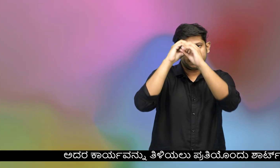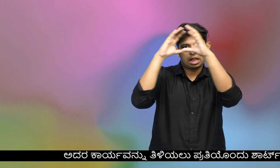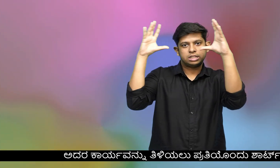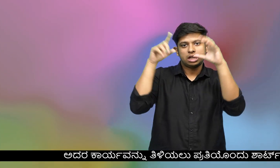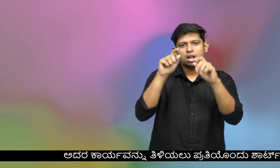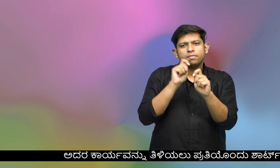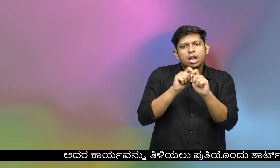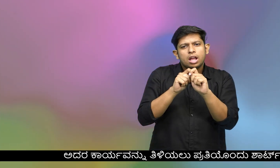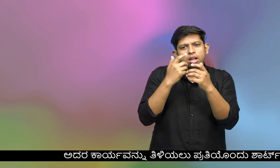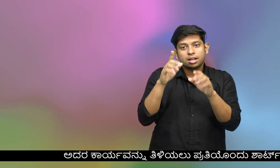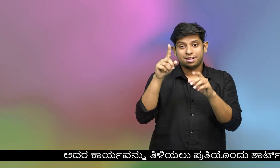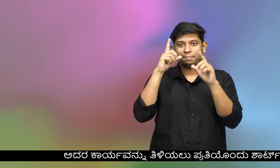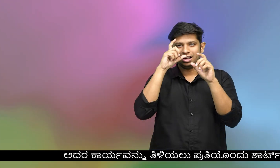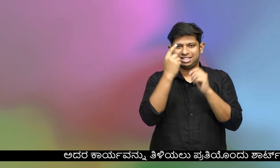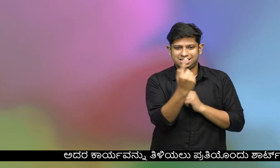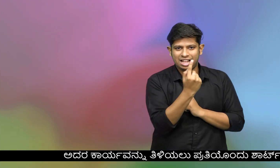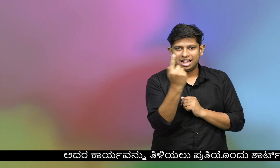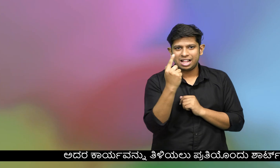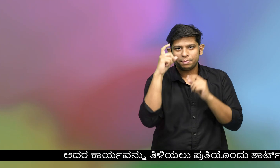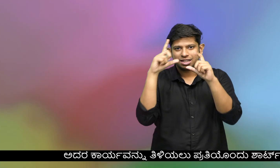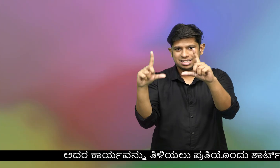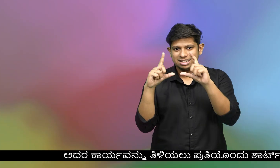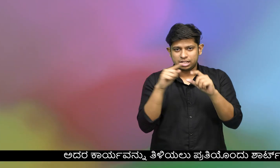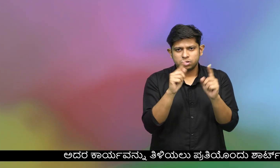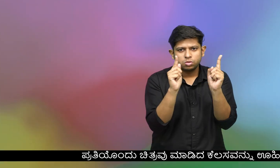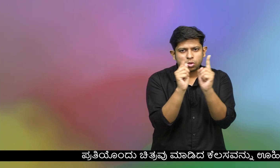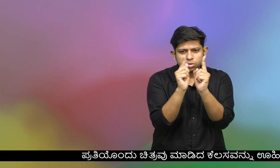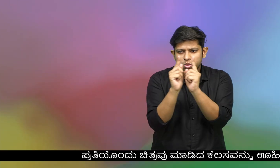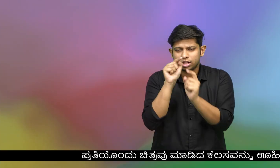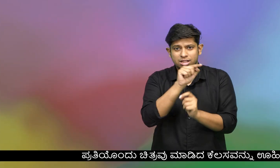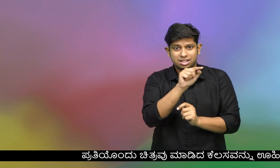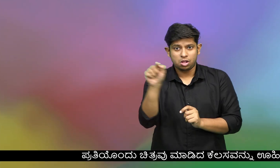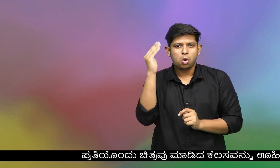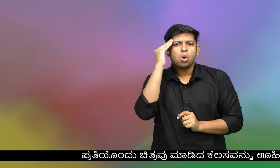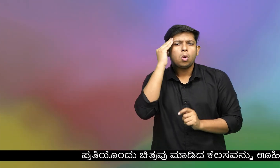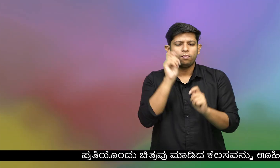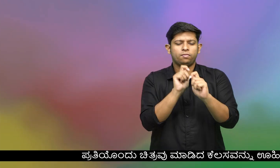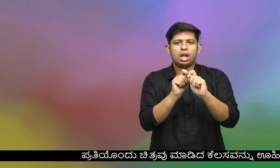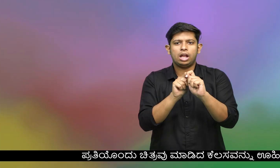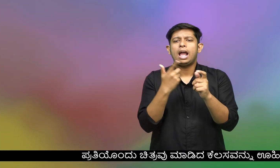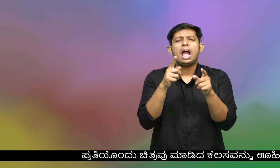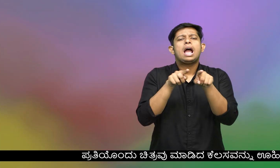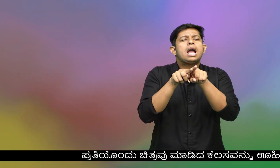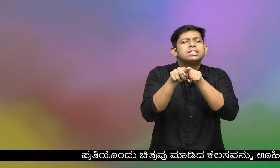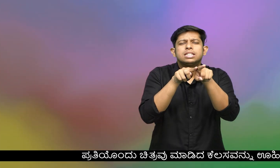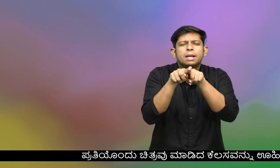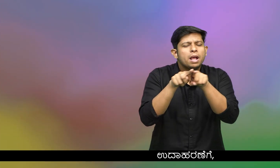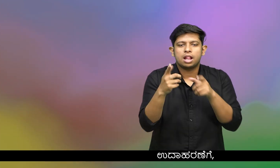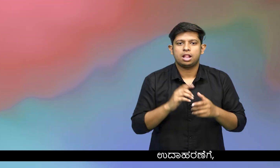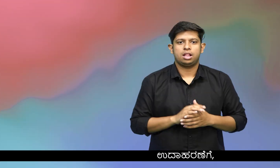ಅದರ ಕಾರ್ಯವನ್ನು ತಿಳಿಯಲು ಪ್ರತಿಯೊಂದು ಶಾರ್ಟ್ಕಟ್ನ ಪ್ರತಿಯೊಂದು ಚಿತ್ರವು ಮಾಡಿದ ಕೆಲಸವನ್ನು ಊಹಿಸಿ.